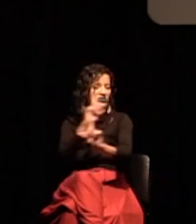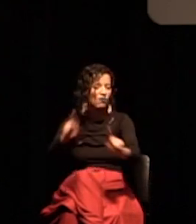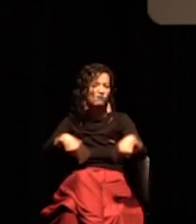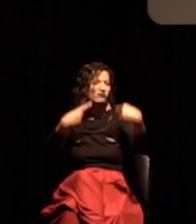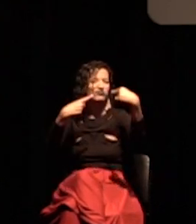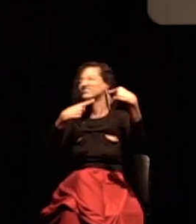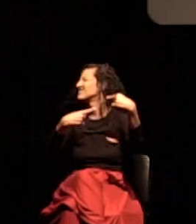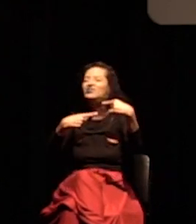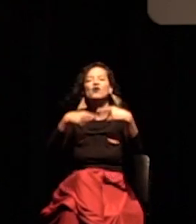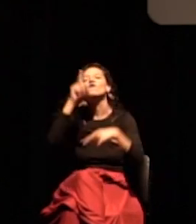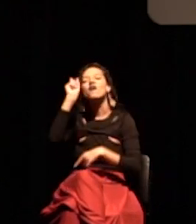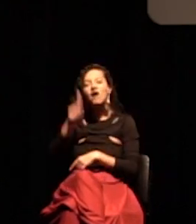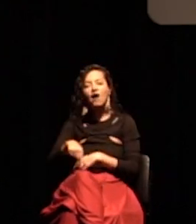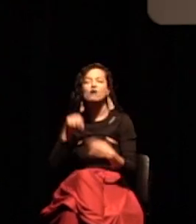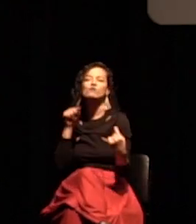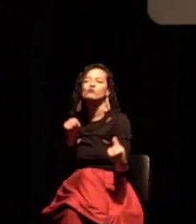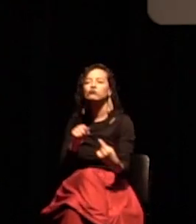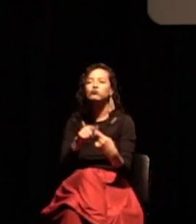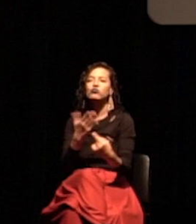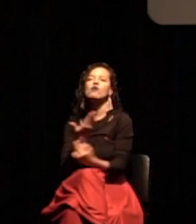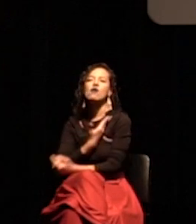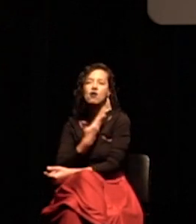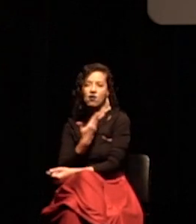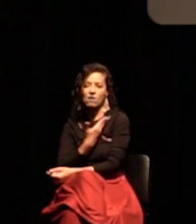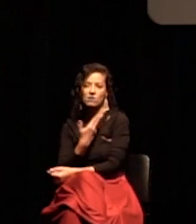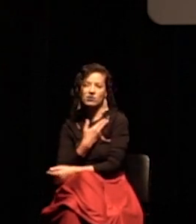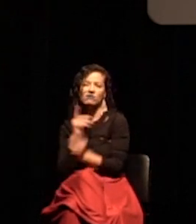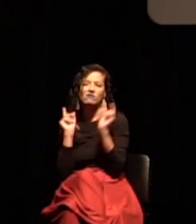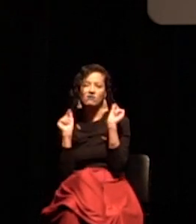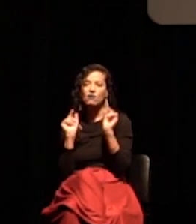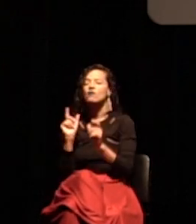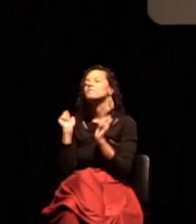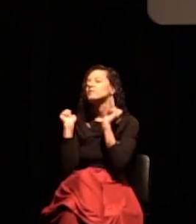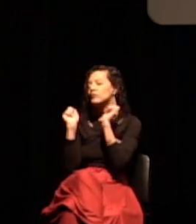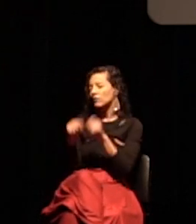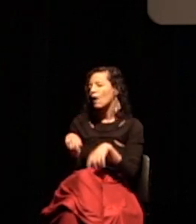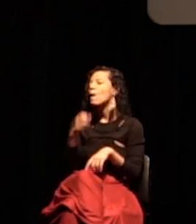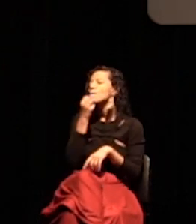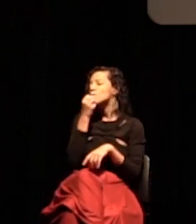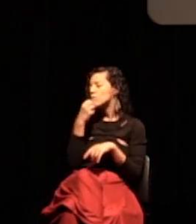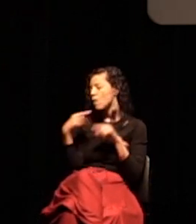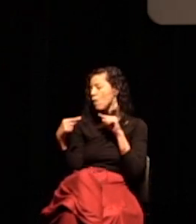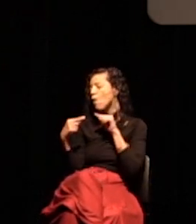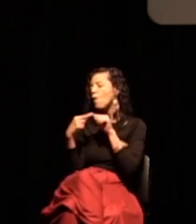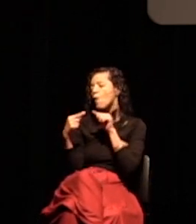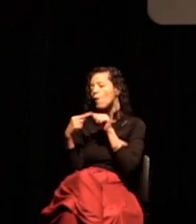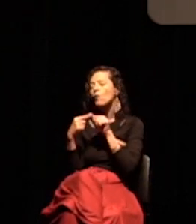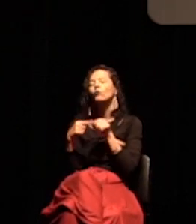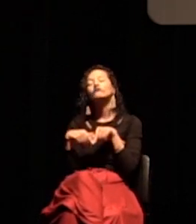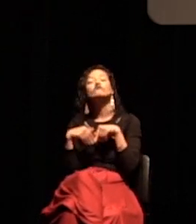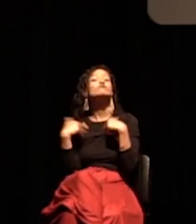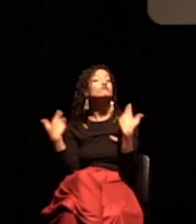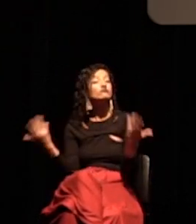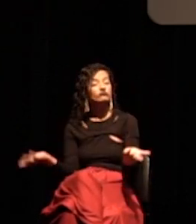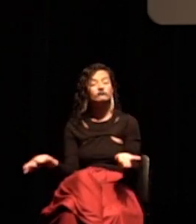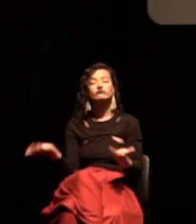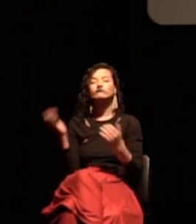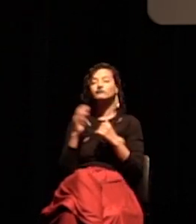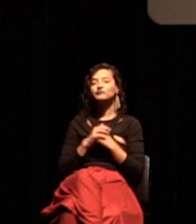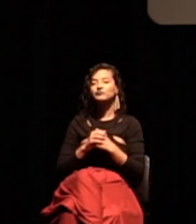bem amiguinhas, eu posso garantir a você, se dão muito bem, e é através